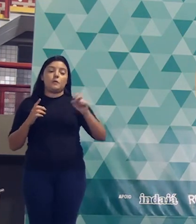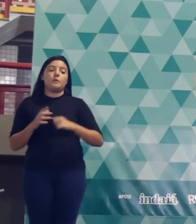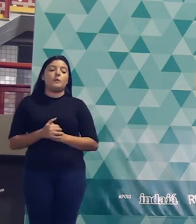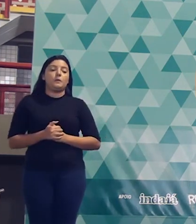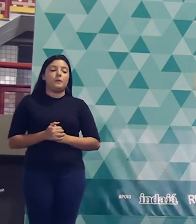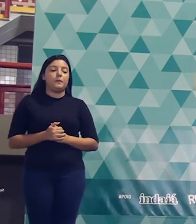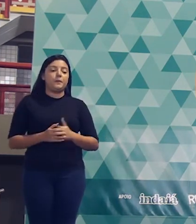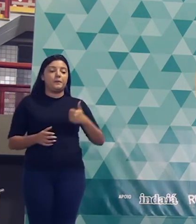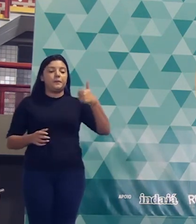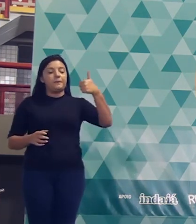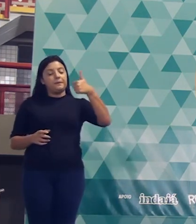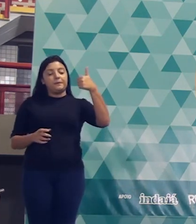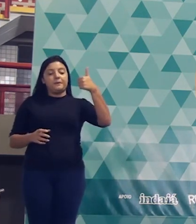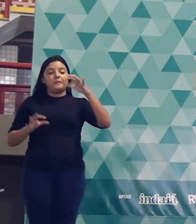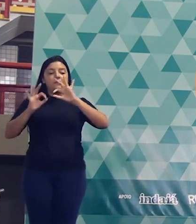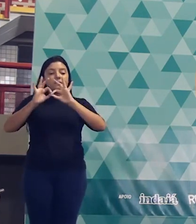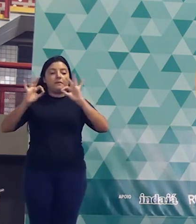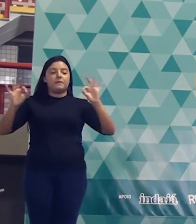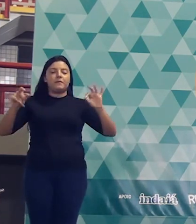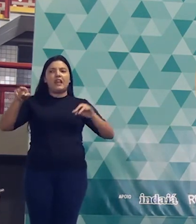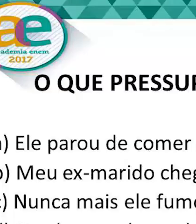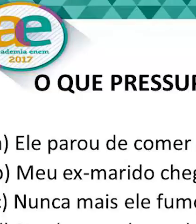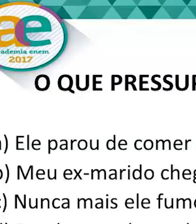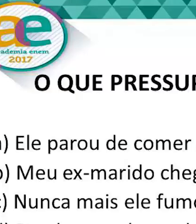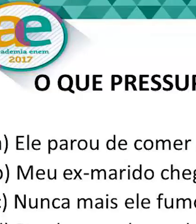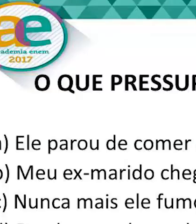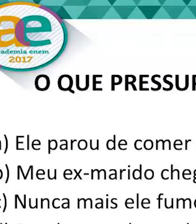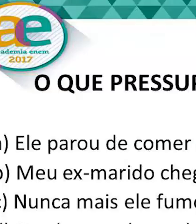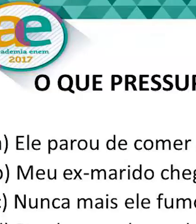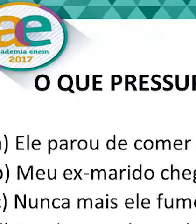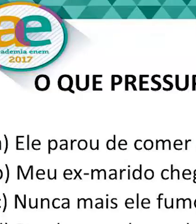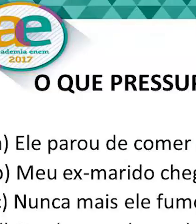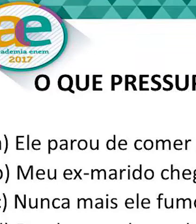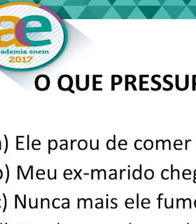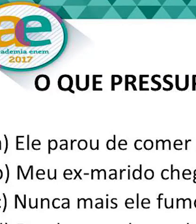primeira frase, nós lemos assim, ó. Ele parou de comer carne.